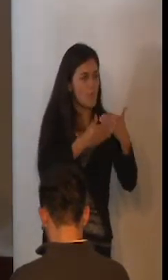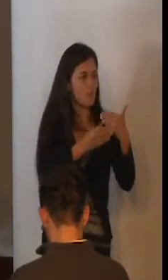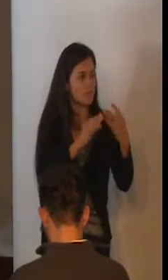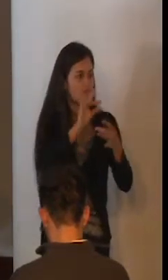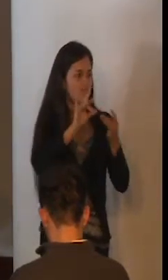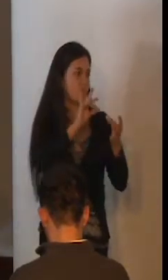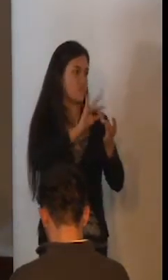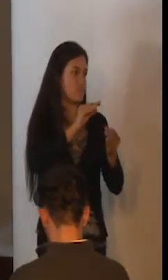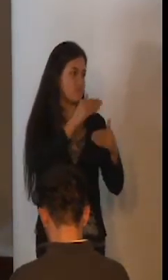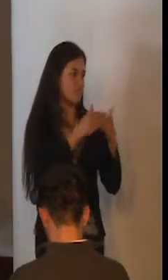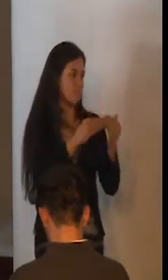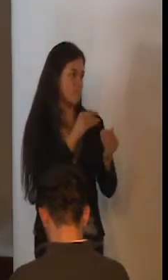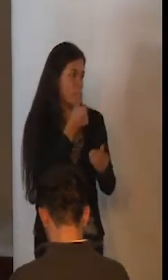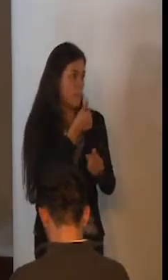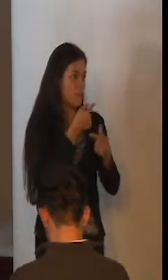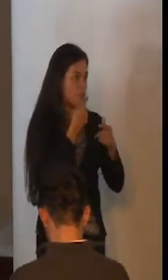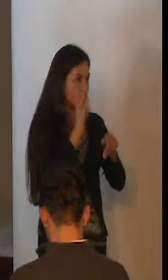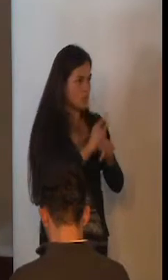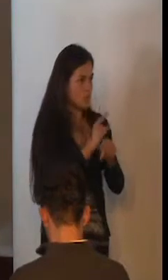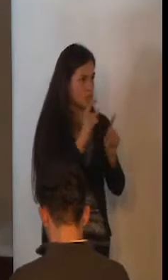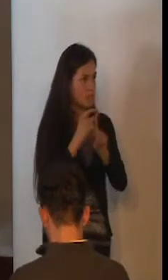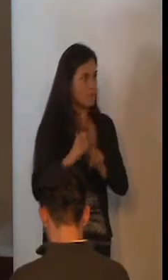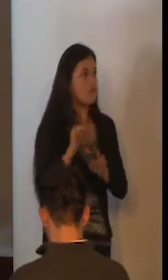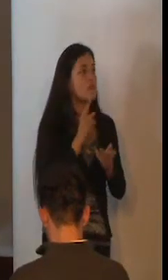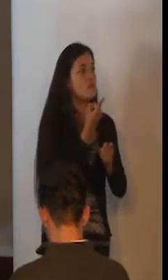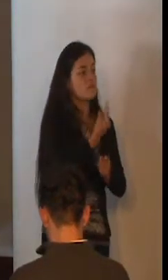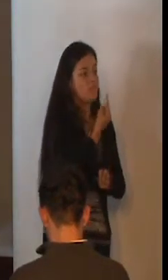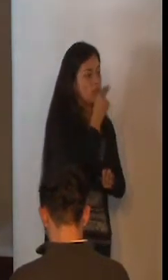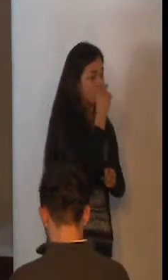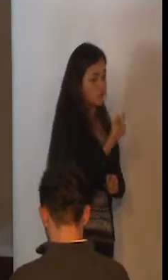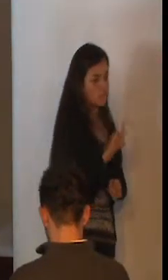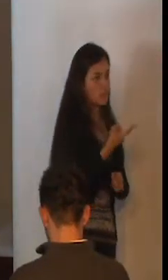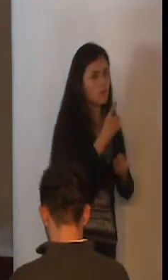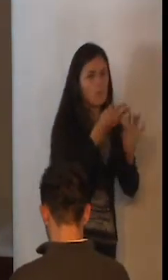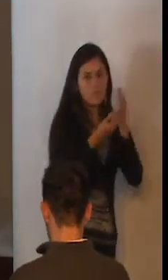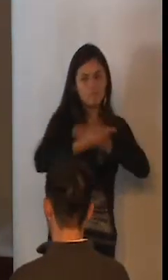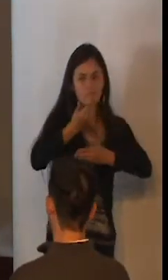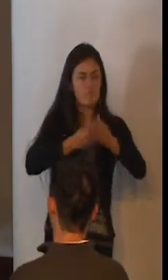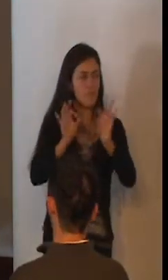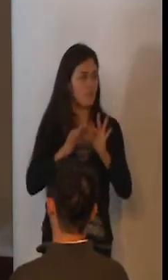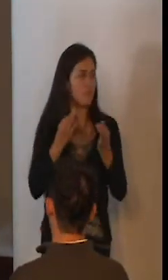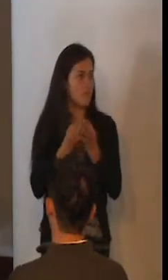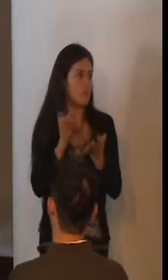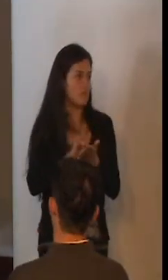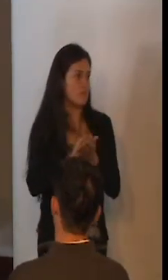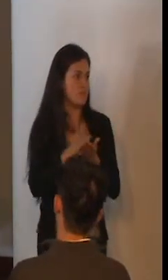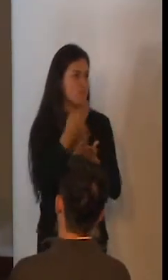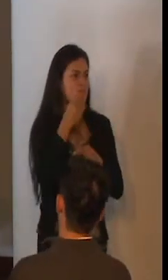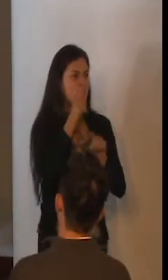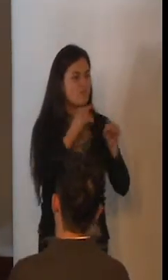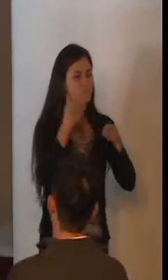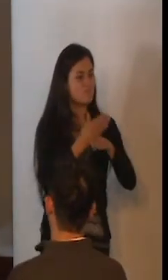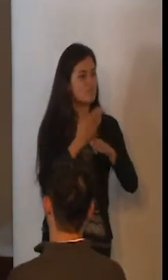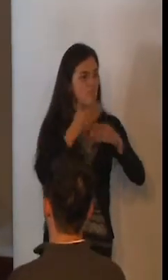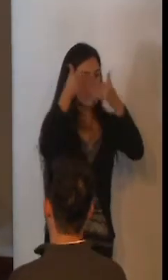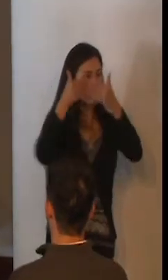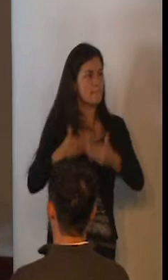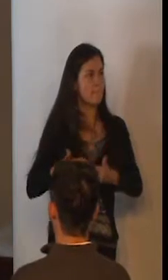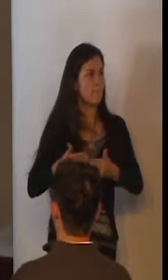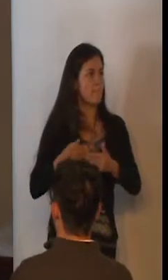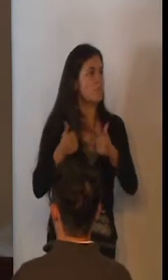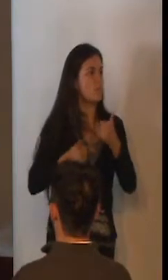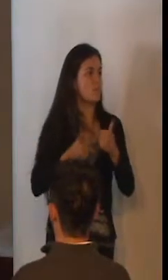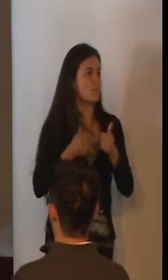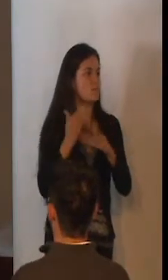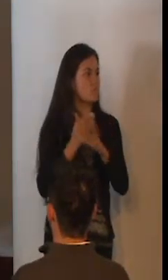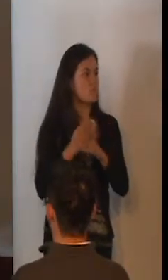lo entiendan es que el entorno también debe dar esa palabra de manera verbal. ¿Qué es una barrera? Cuando llegamos a un jardín